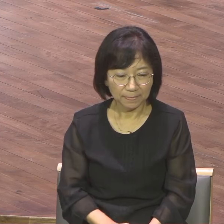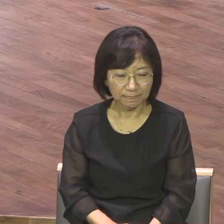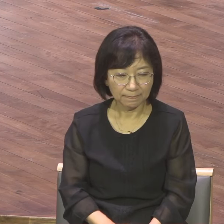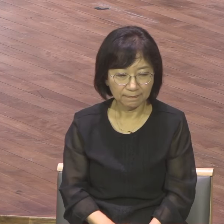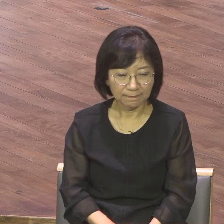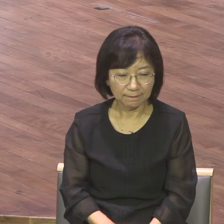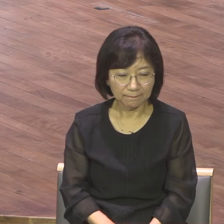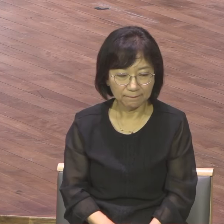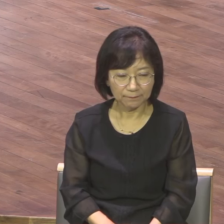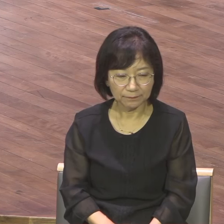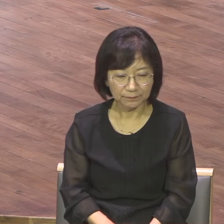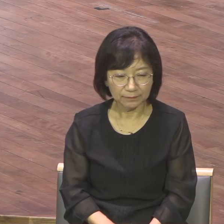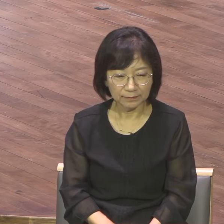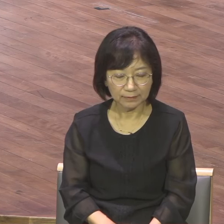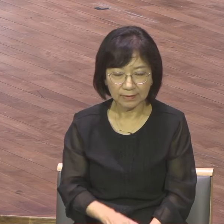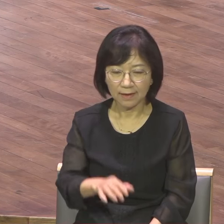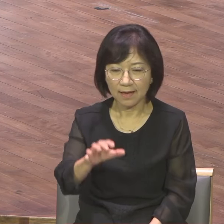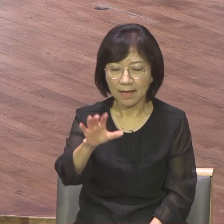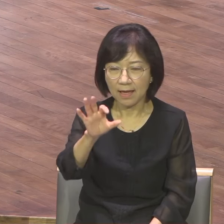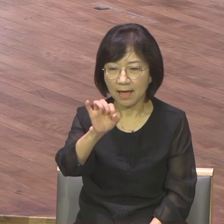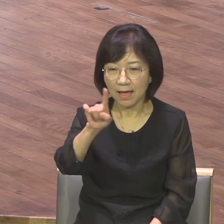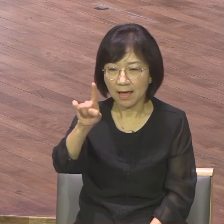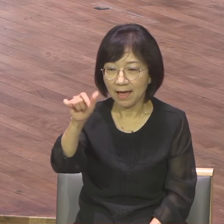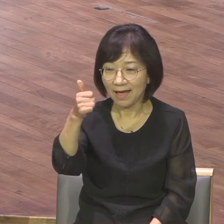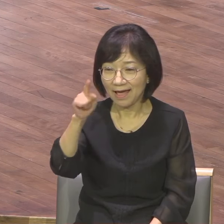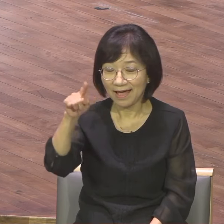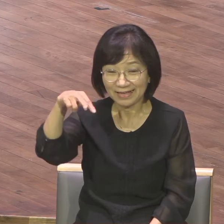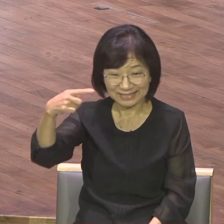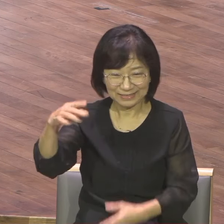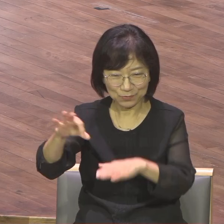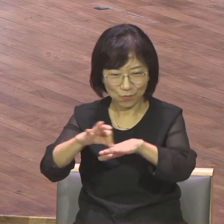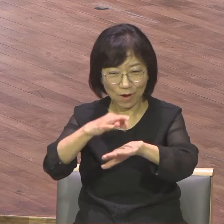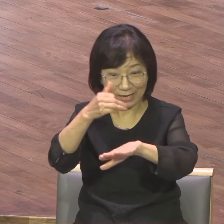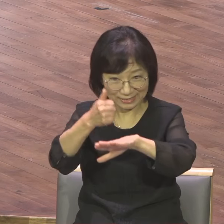신 몰록을 숭배하고 있었다니까요.